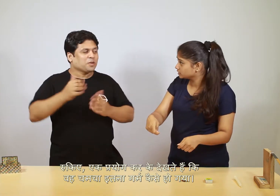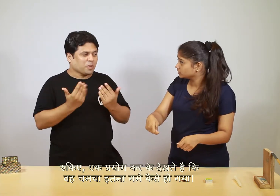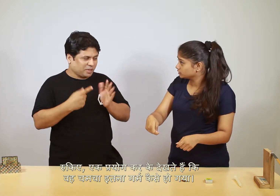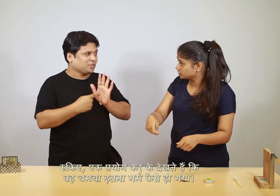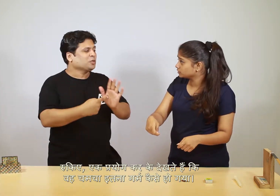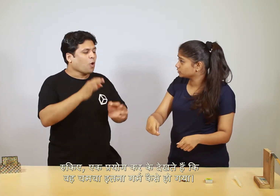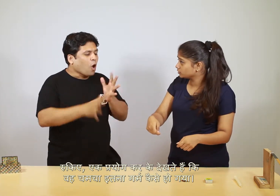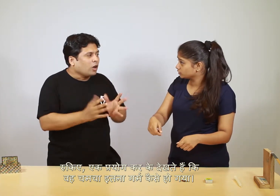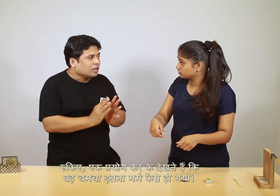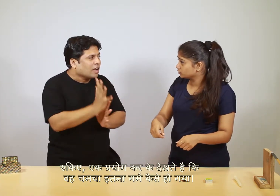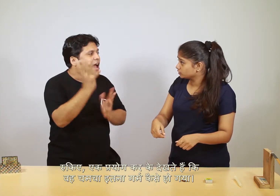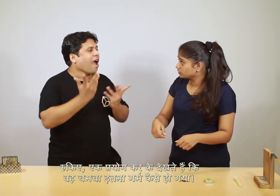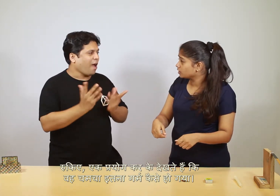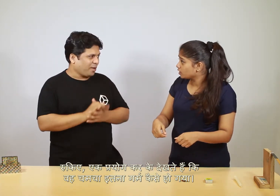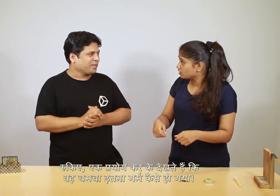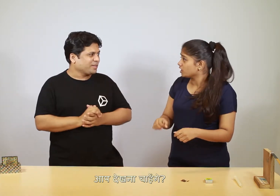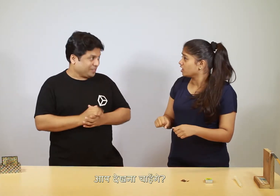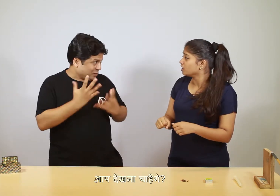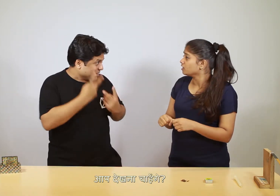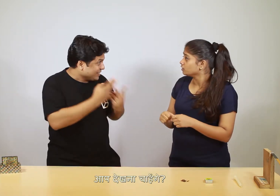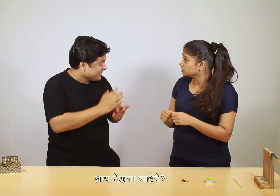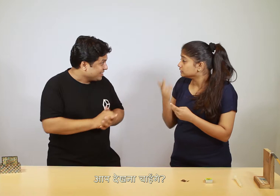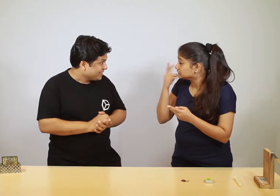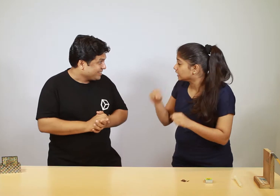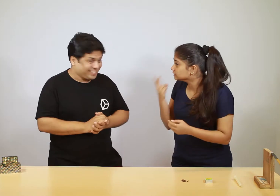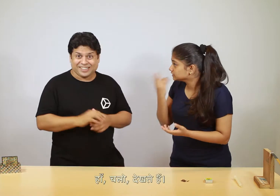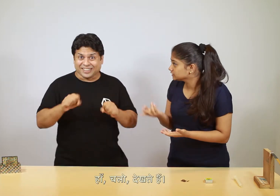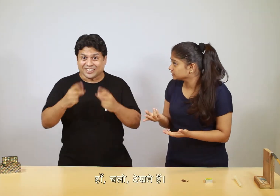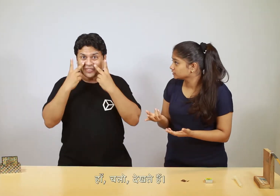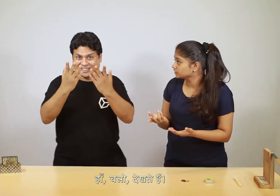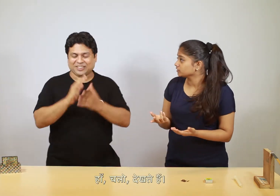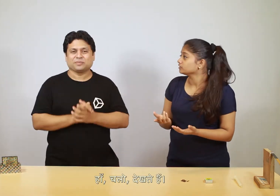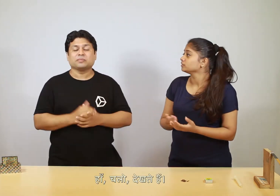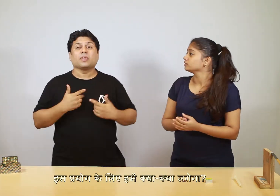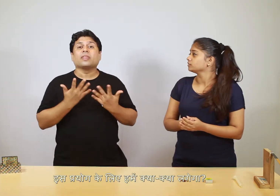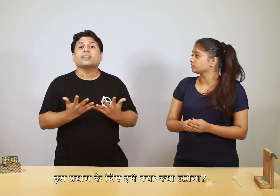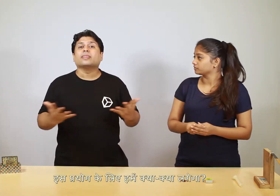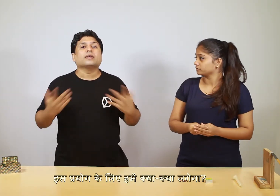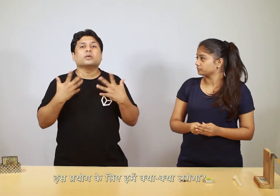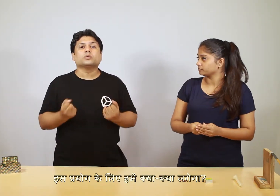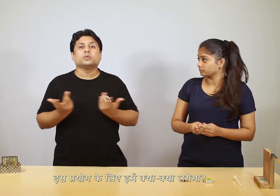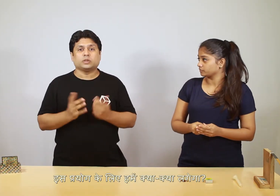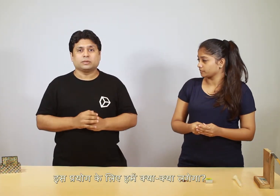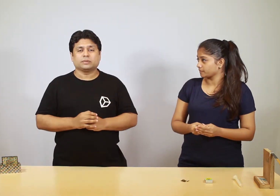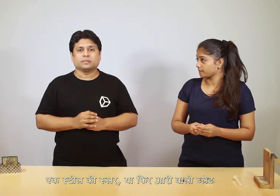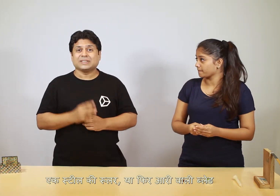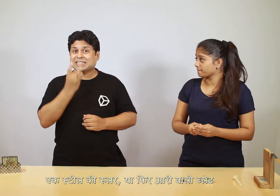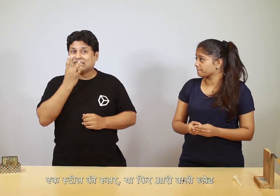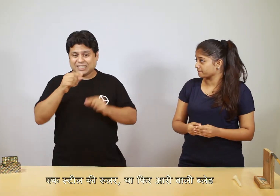एक प्रयोग करके देखते हैं कि वो चमचा इतना गर्म कैसे हो गया। आप देखना चाहेंगी? हाँ चलो देखते हैं। चलिए देखते हैं। इस प्रयोग के लिए हमें